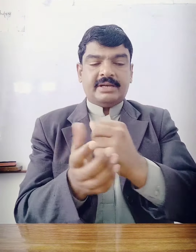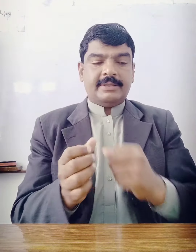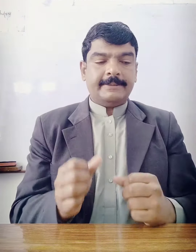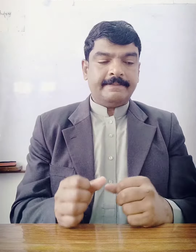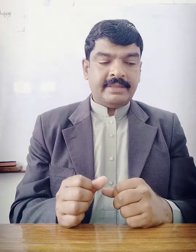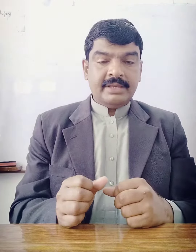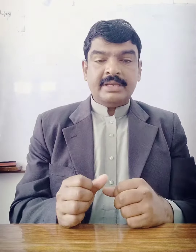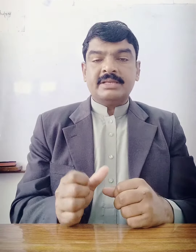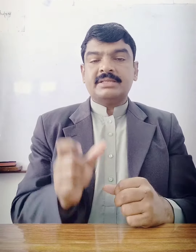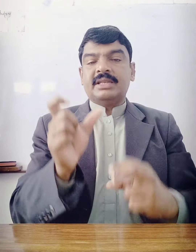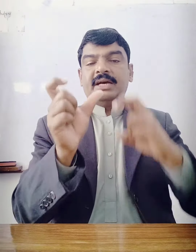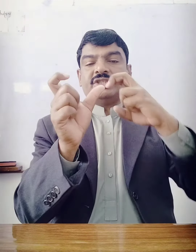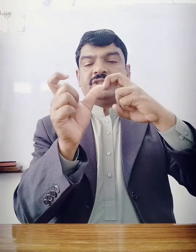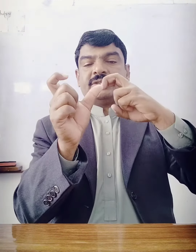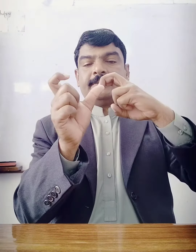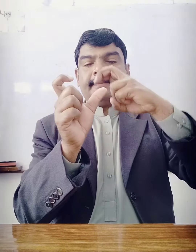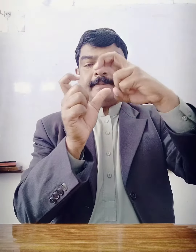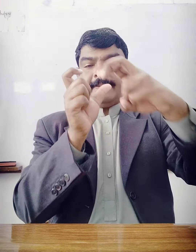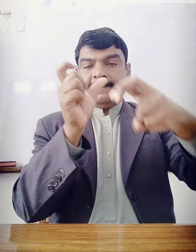ज़ीक़ात। ज़िलहज,